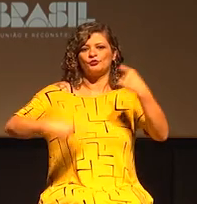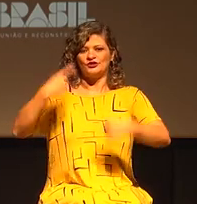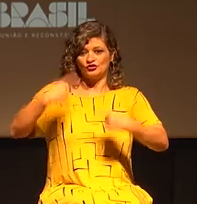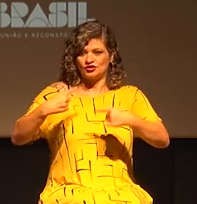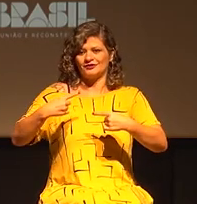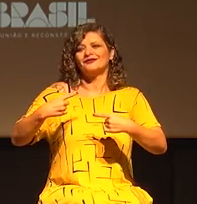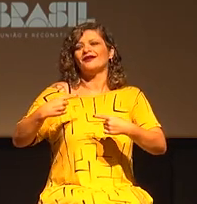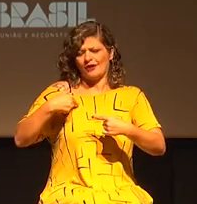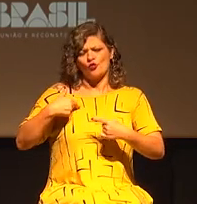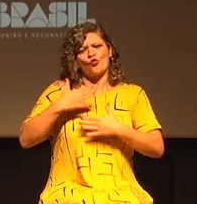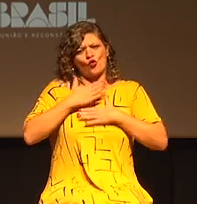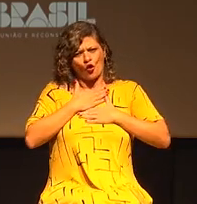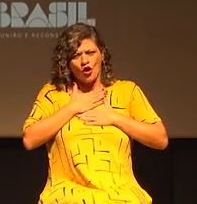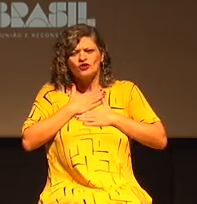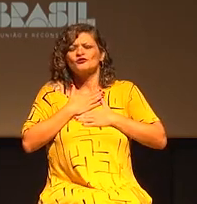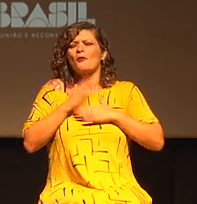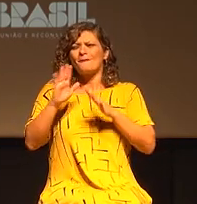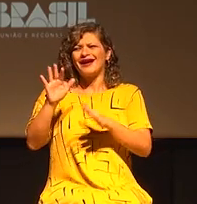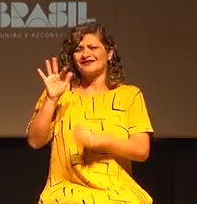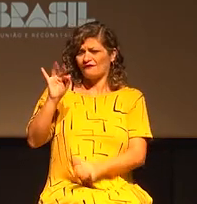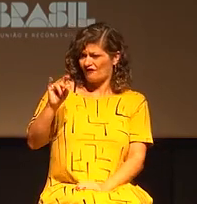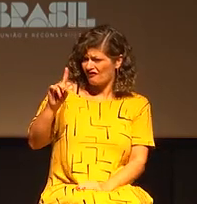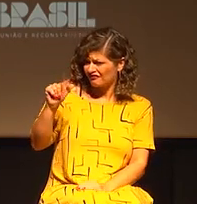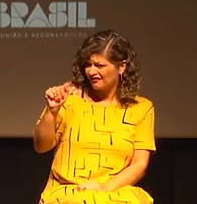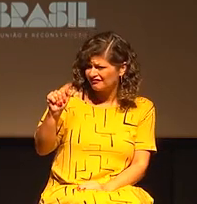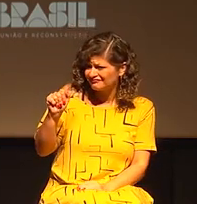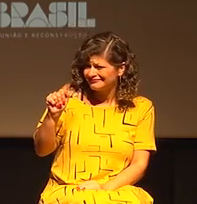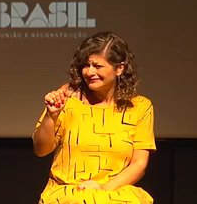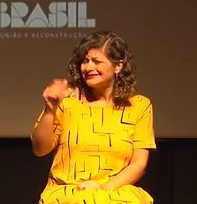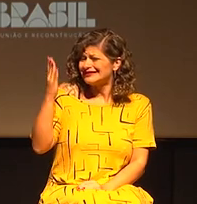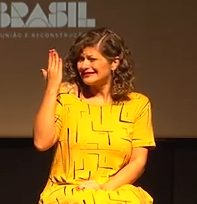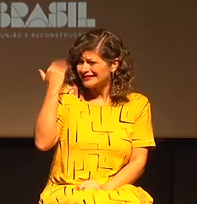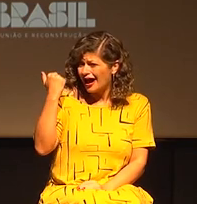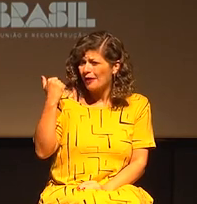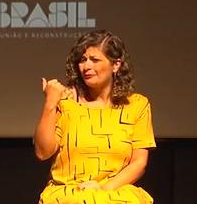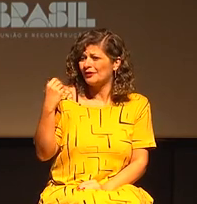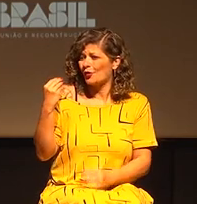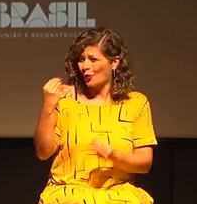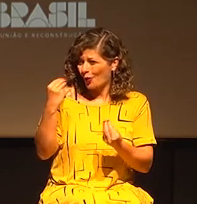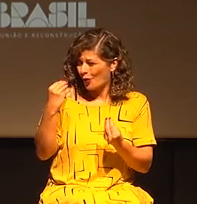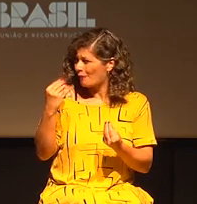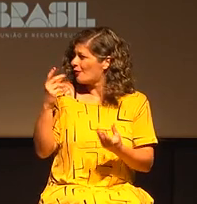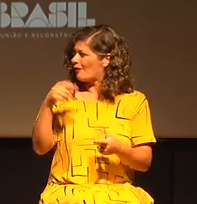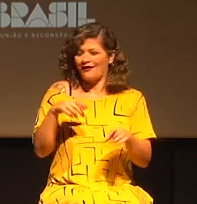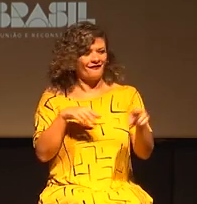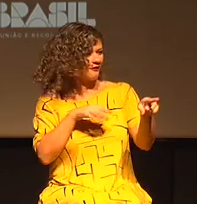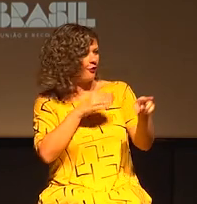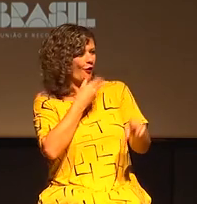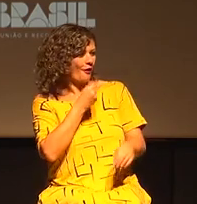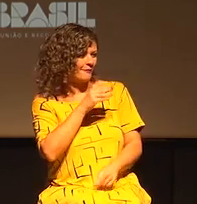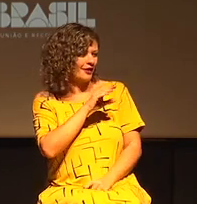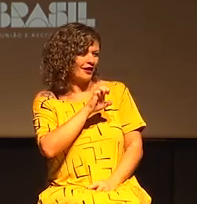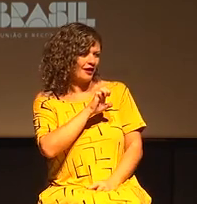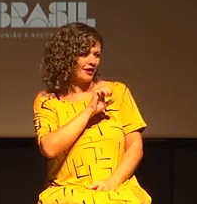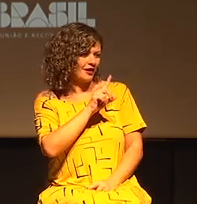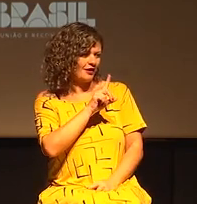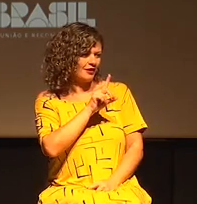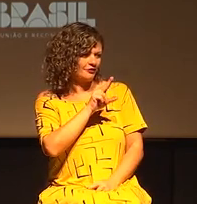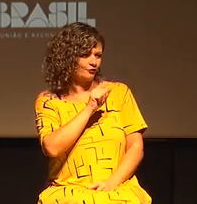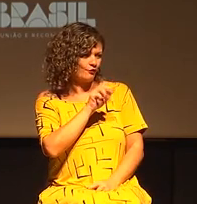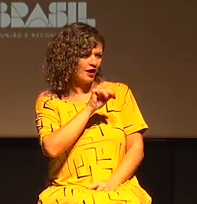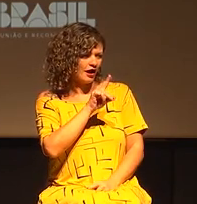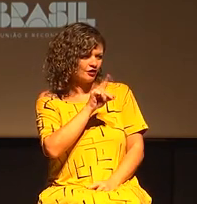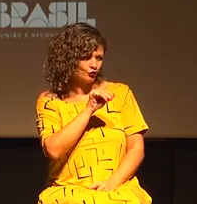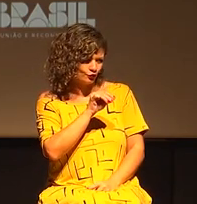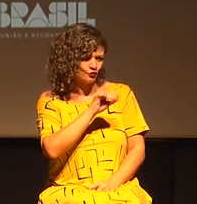é muito tem alguém aqui que sabe bem como é isso meu ídolo Eduardo Jorge que foi